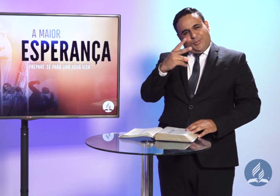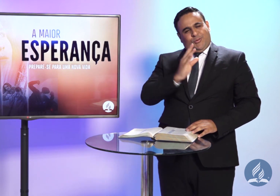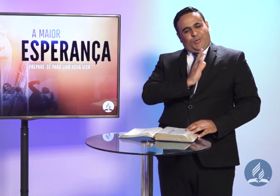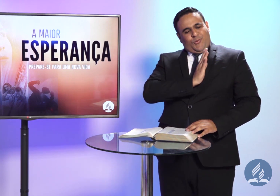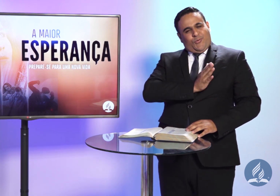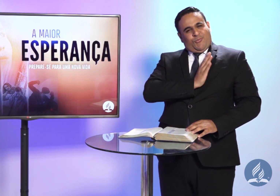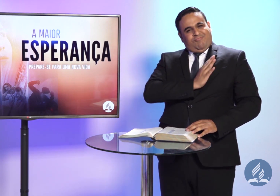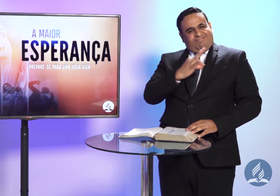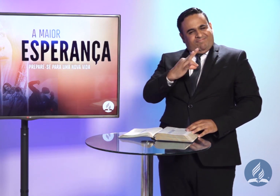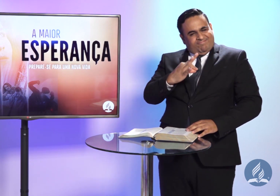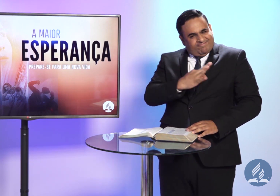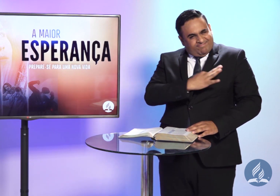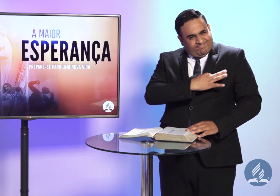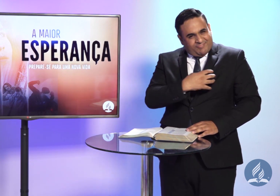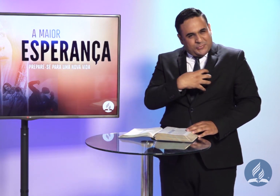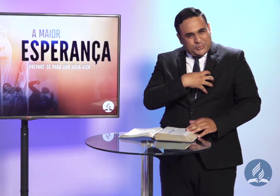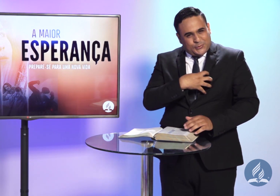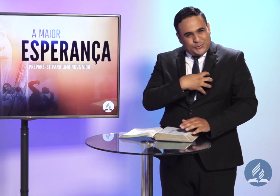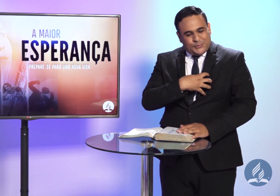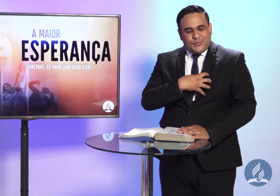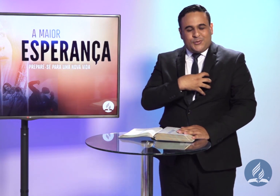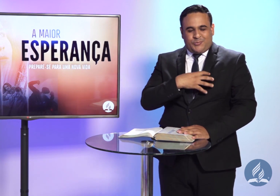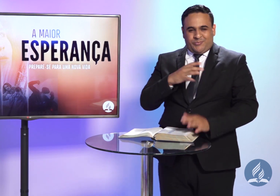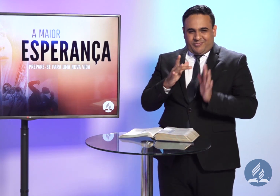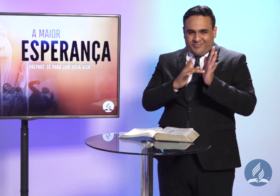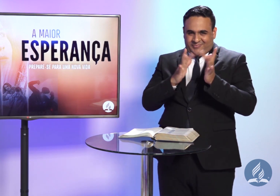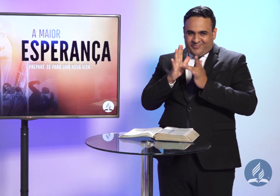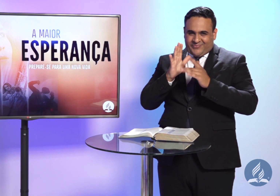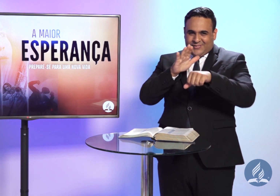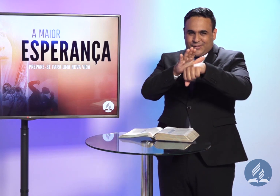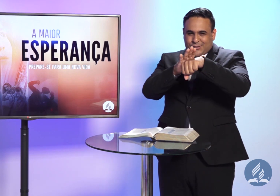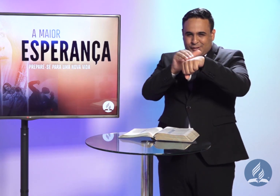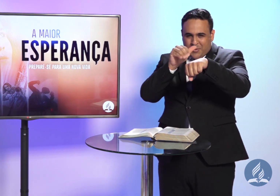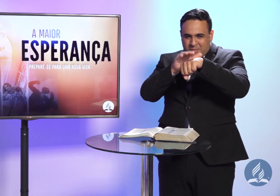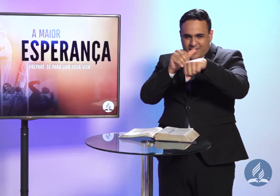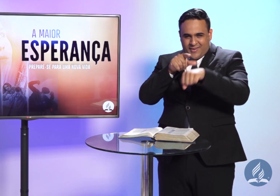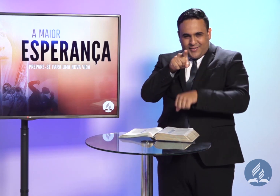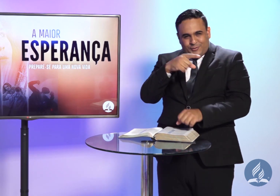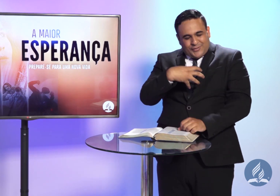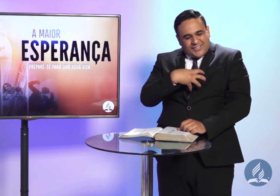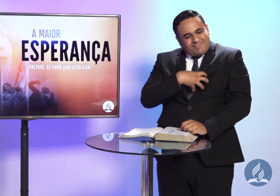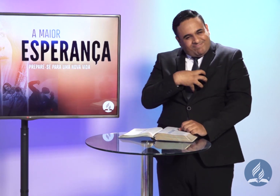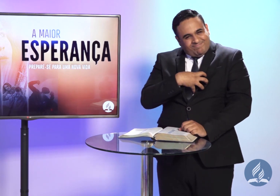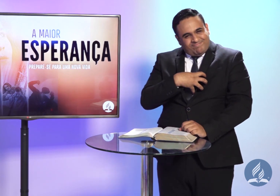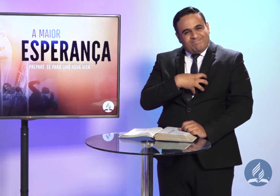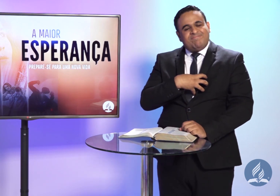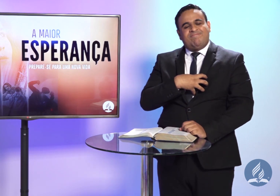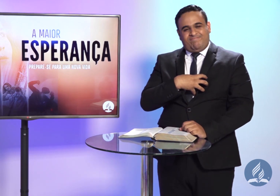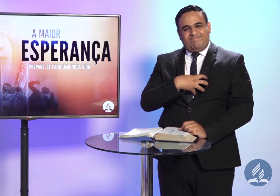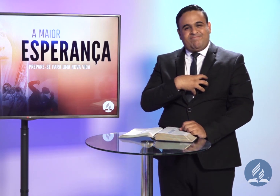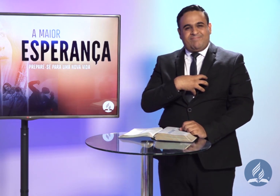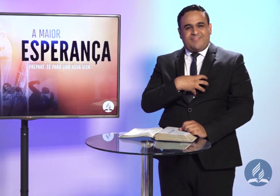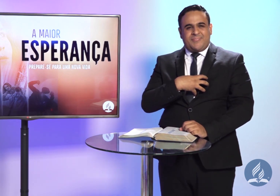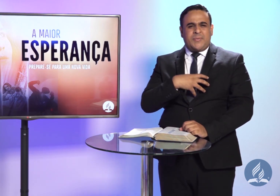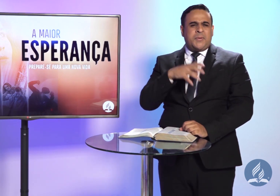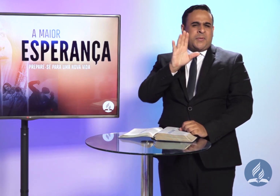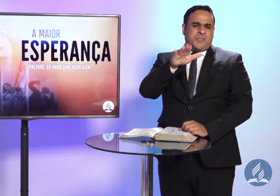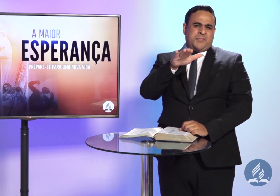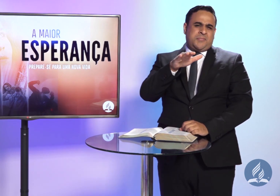Você sentiu em seu coração o Espírito Santo tocando em você? Você sentiu o Espírito Santo chamando você para